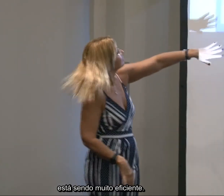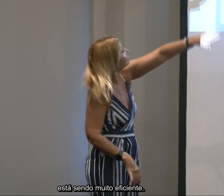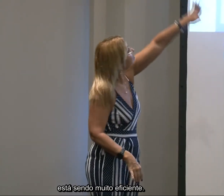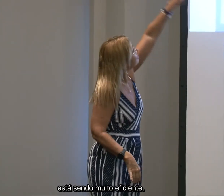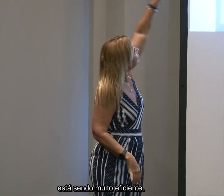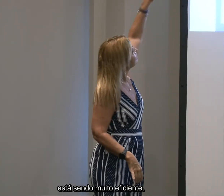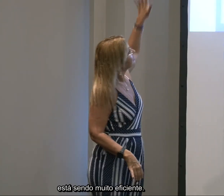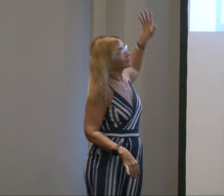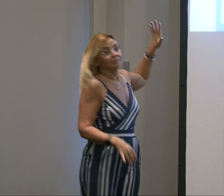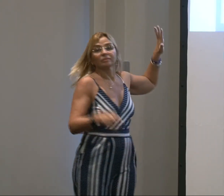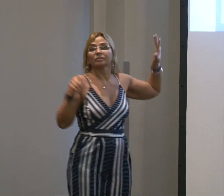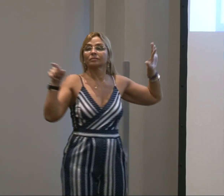eficiente.